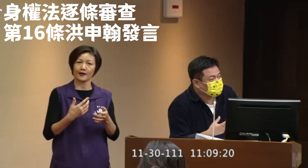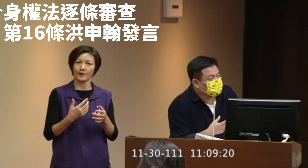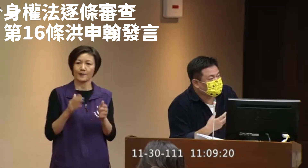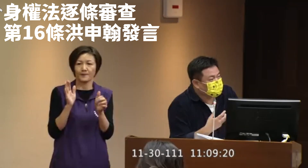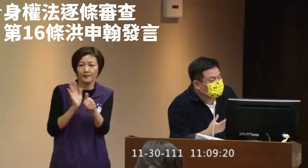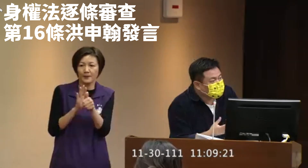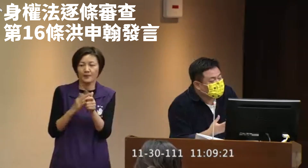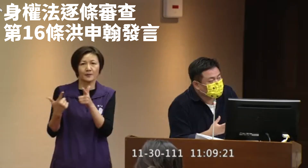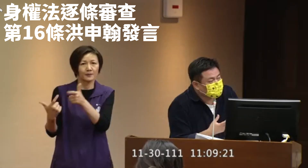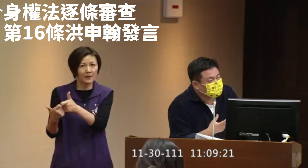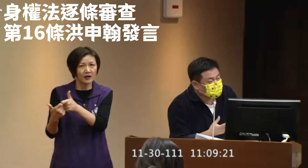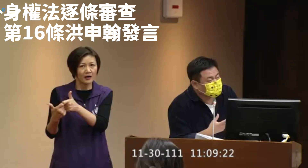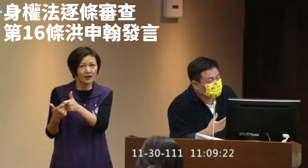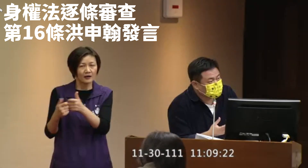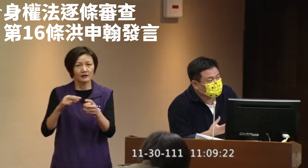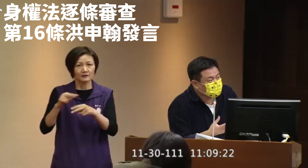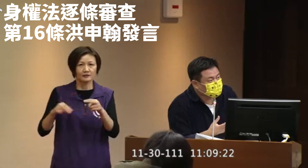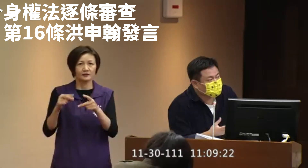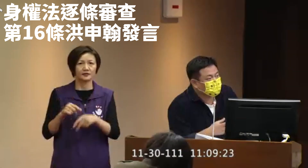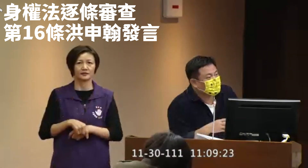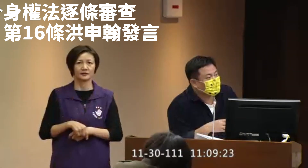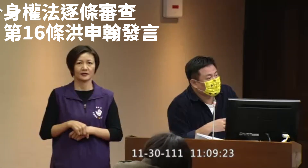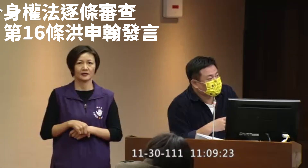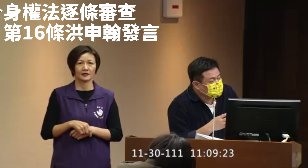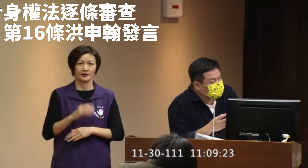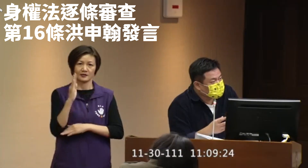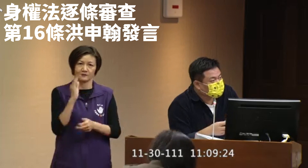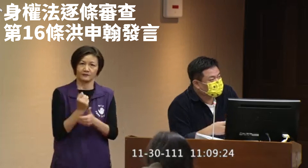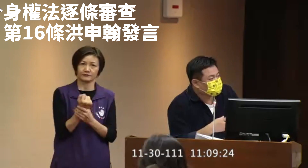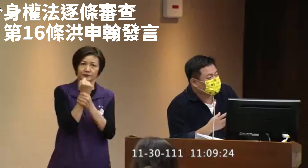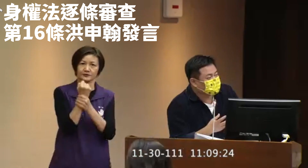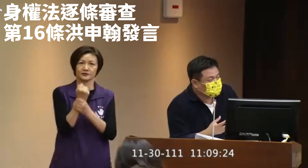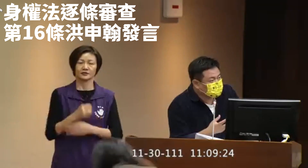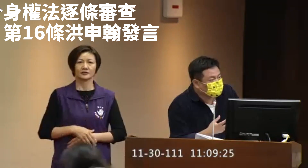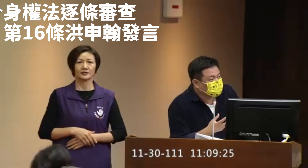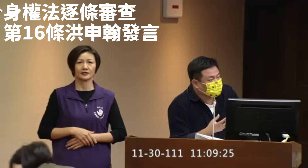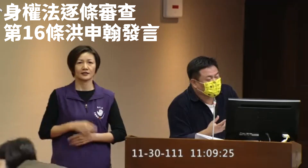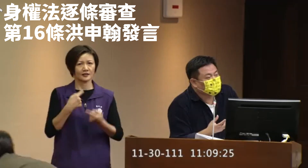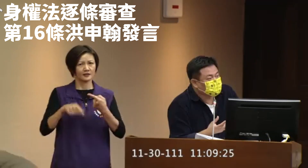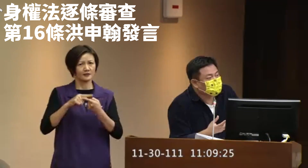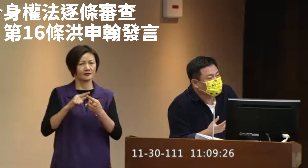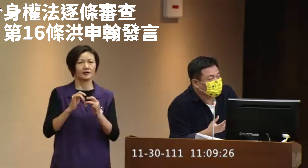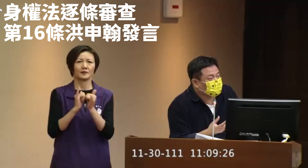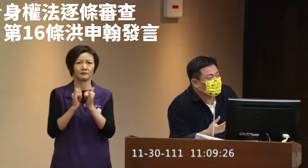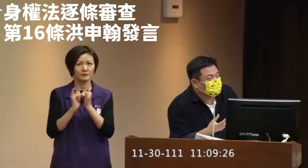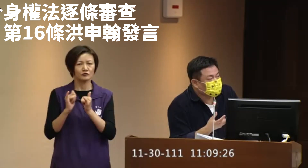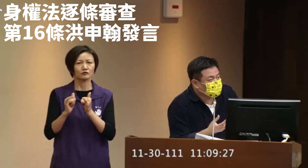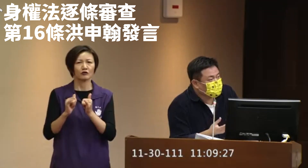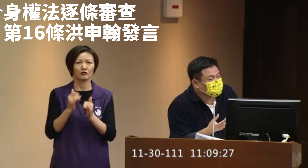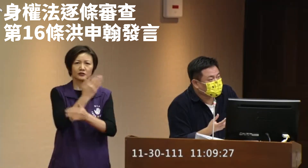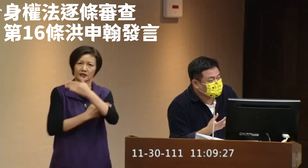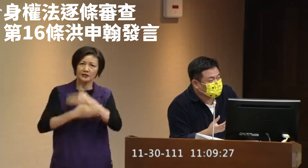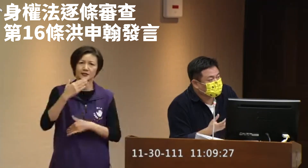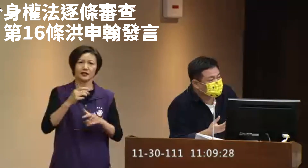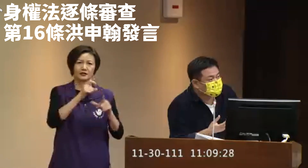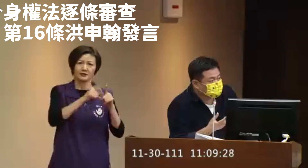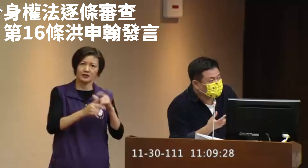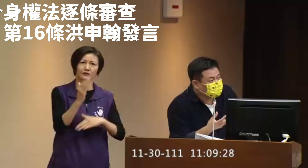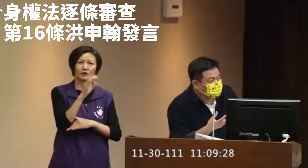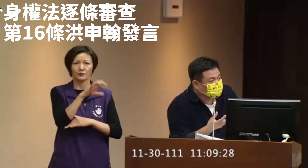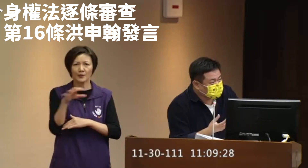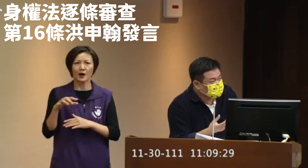到一定的公部门的支持跟资源之下，变成是大家都能够达到这个目标。我说有没有一个像这样的